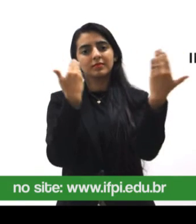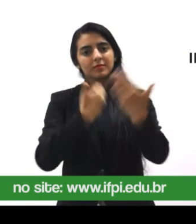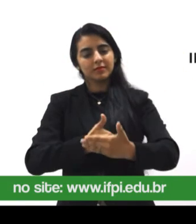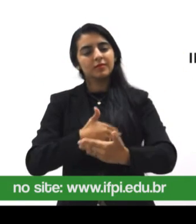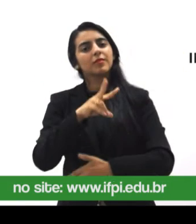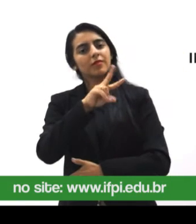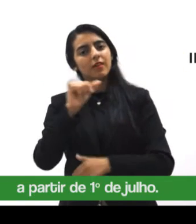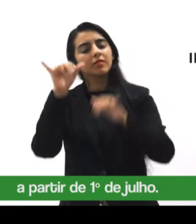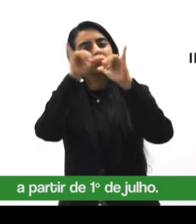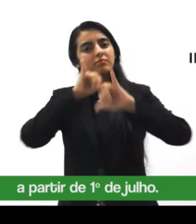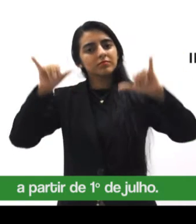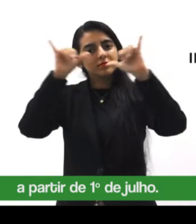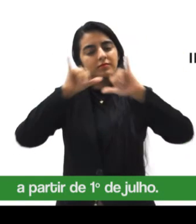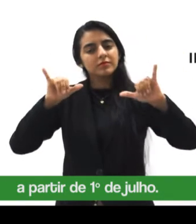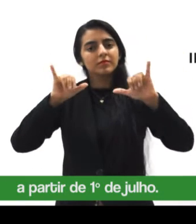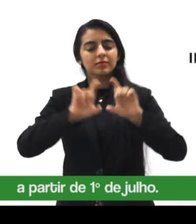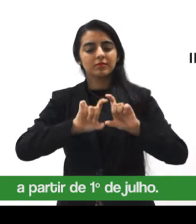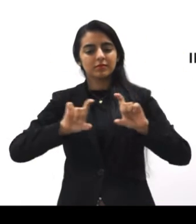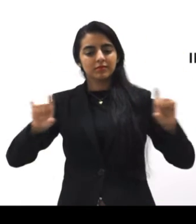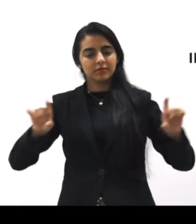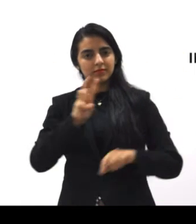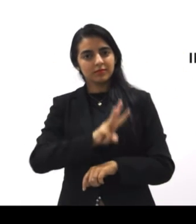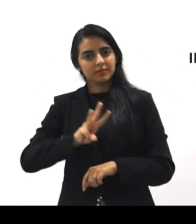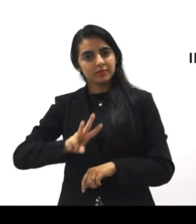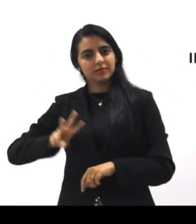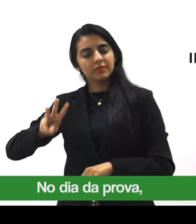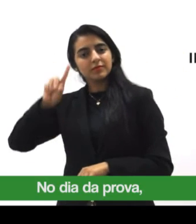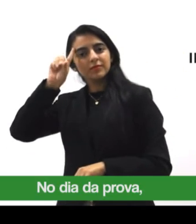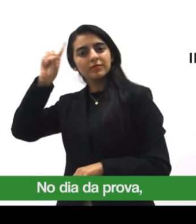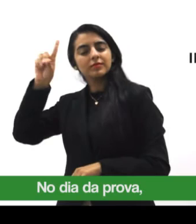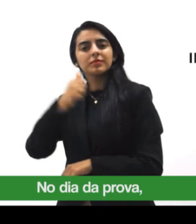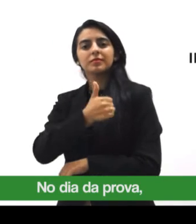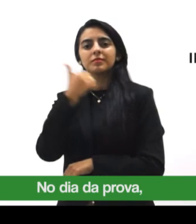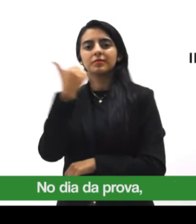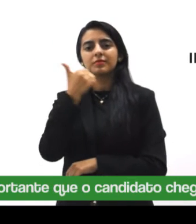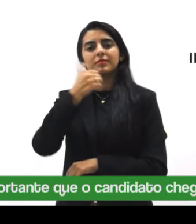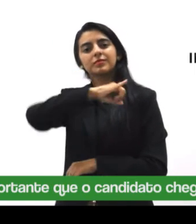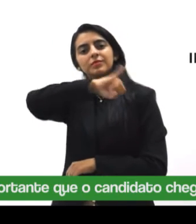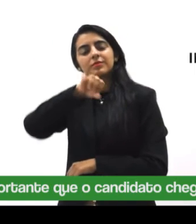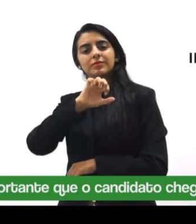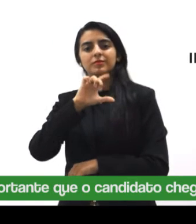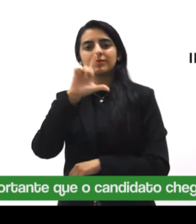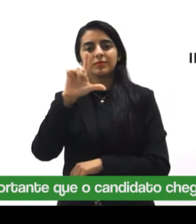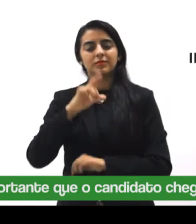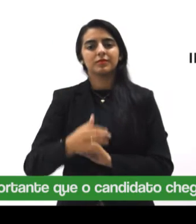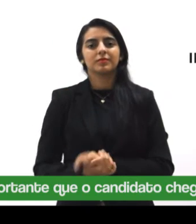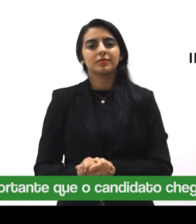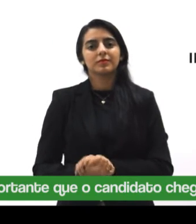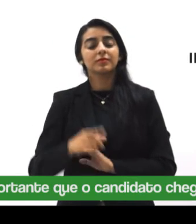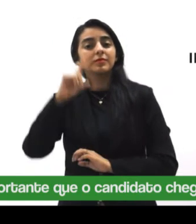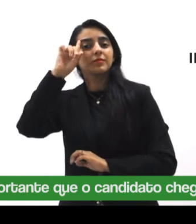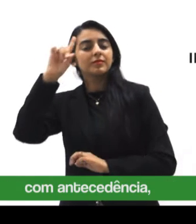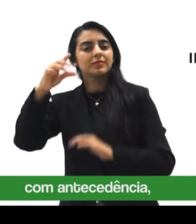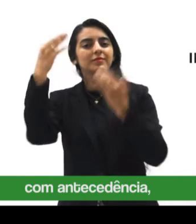a partir de 1º de julho. No dia da prova, é importante que o candidato chegue com